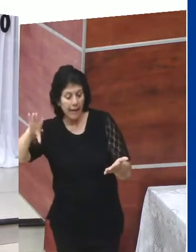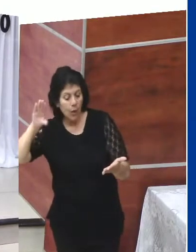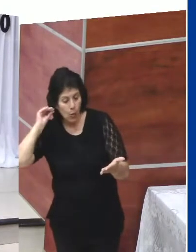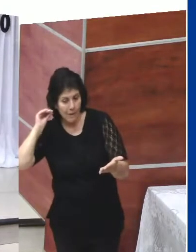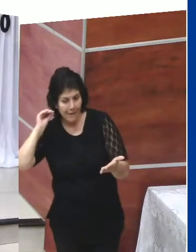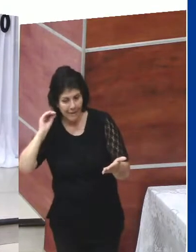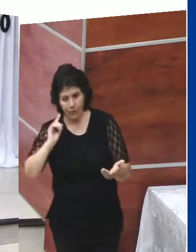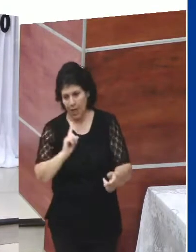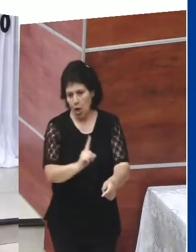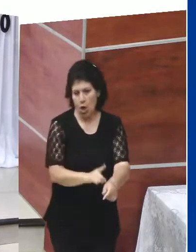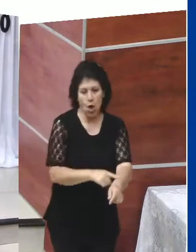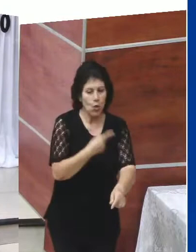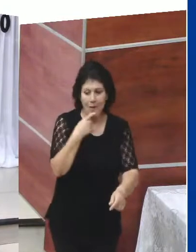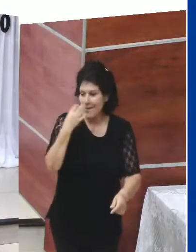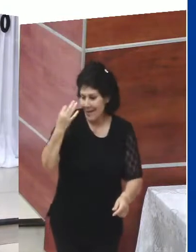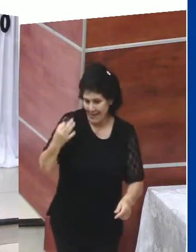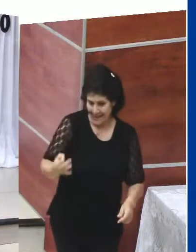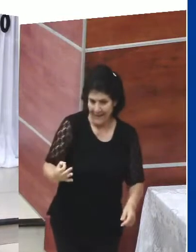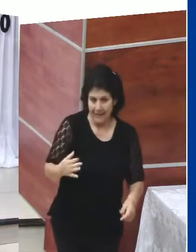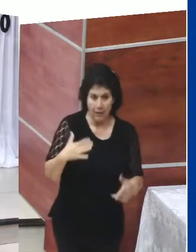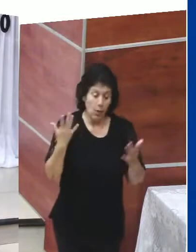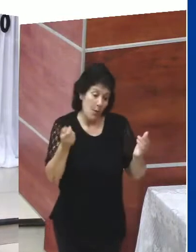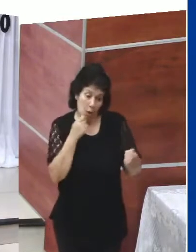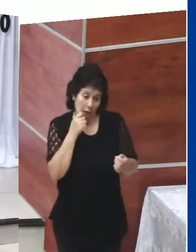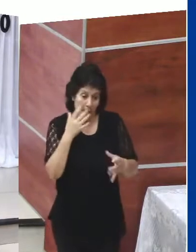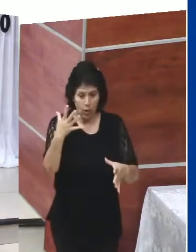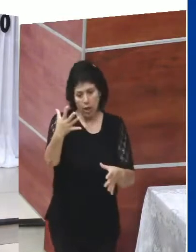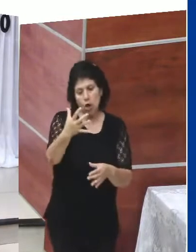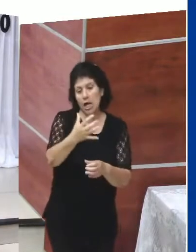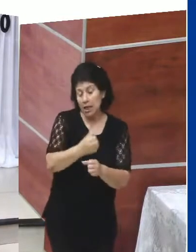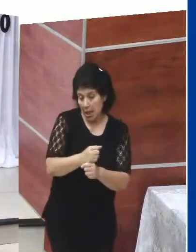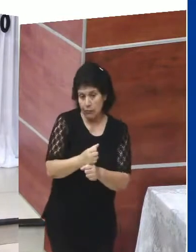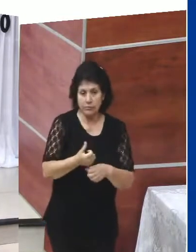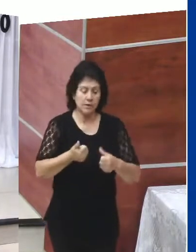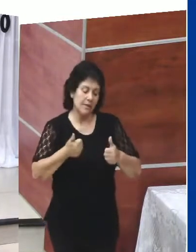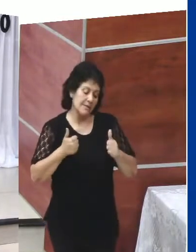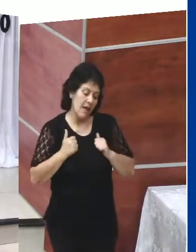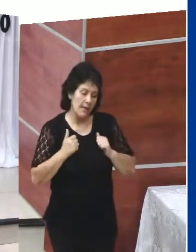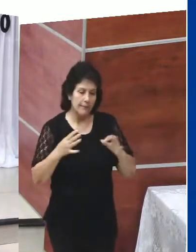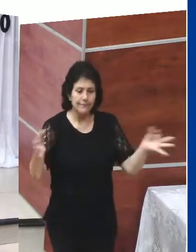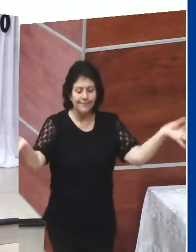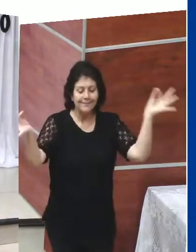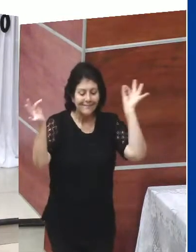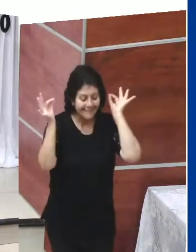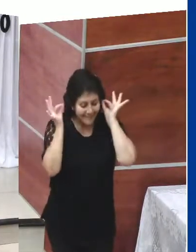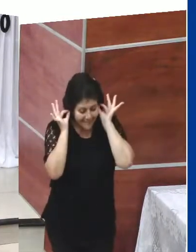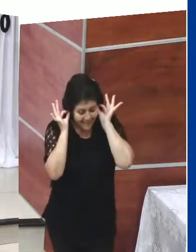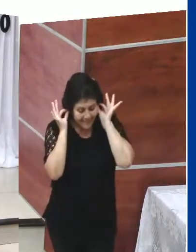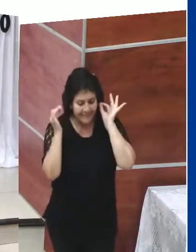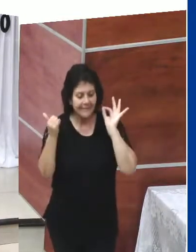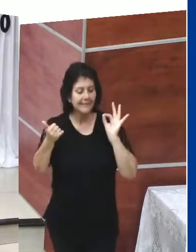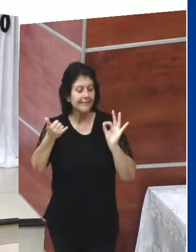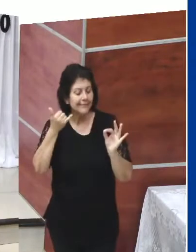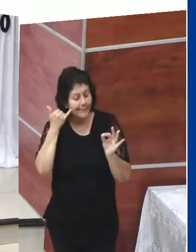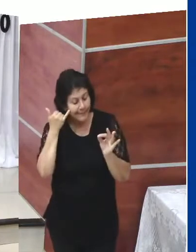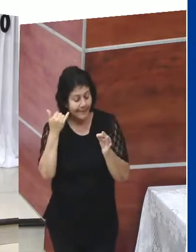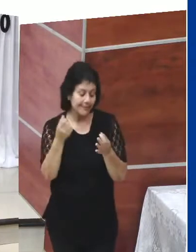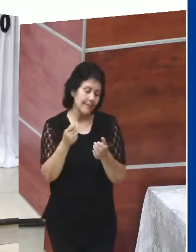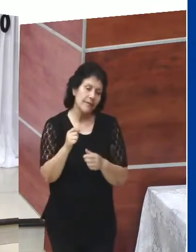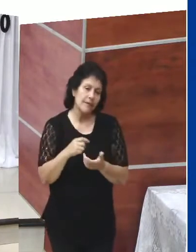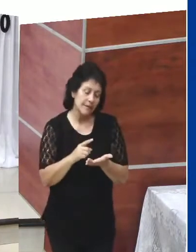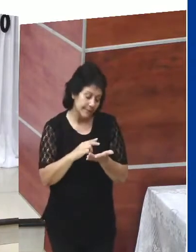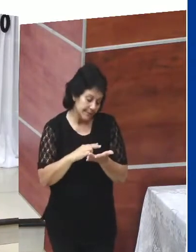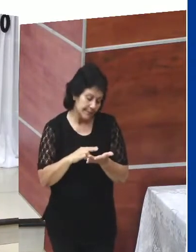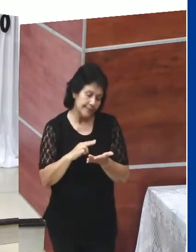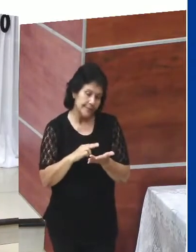Y si se va al colectivo, auriculares como suele hacer, y puede colocar su voz leyendo